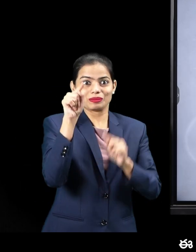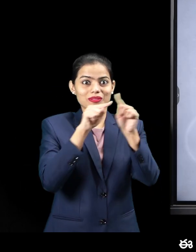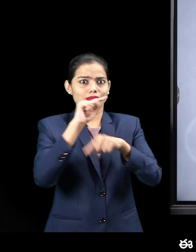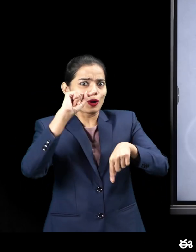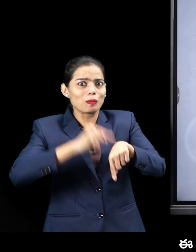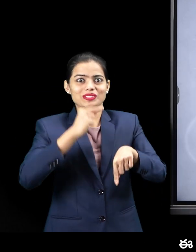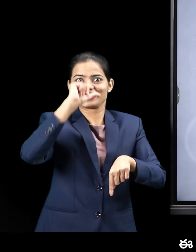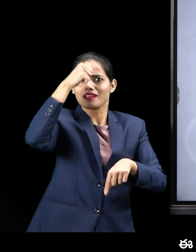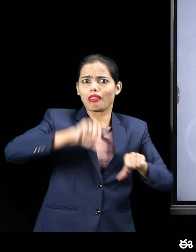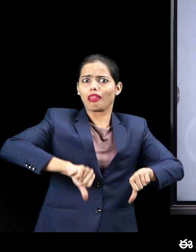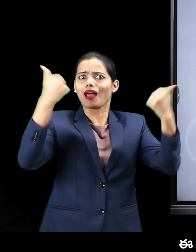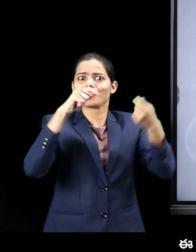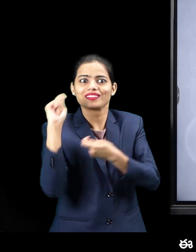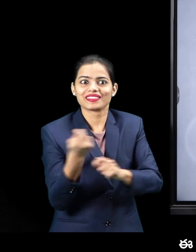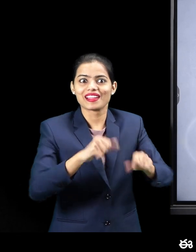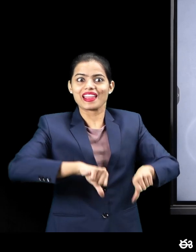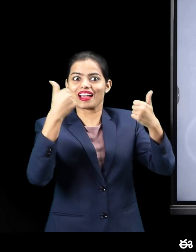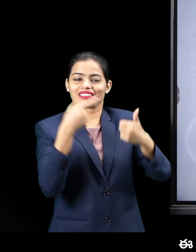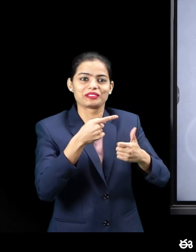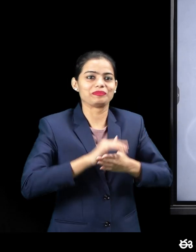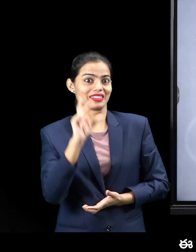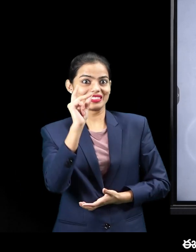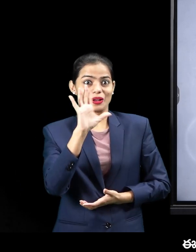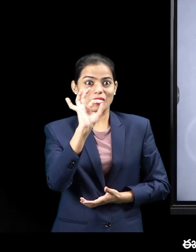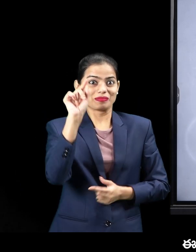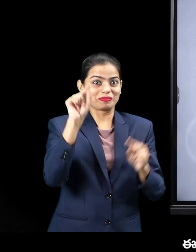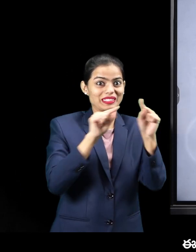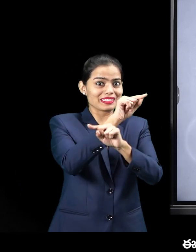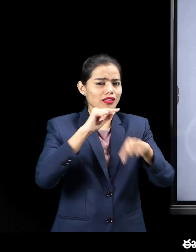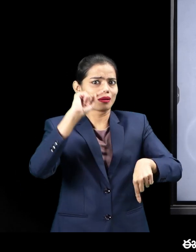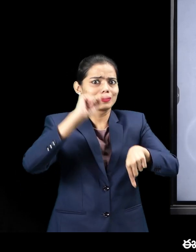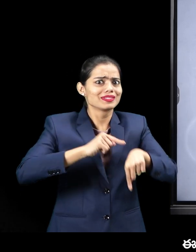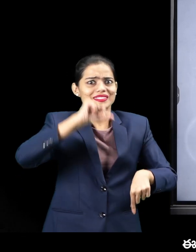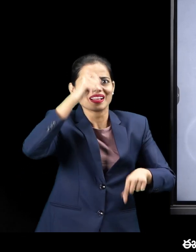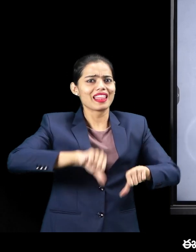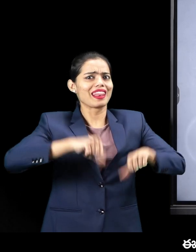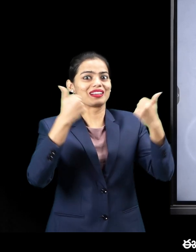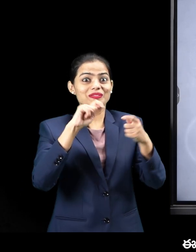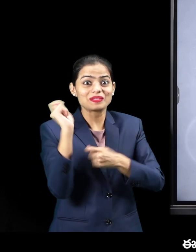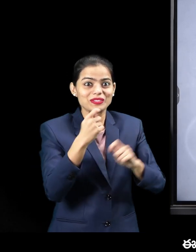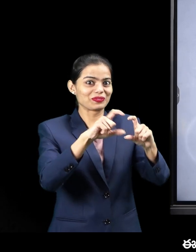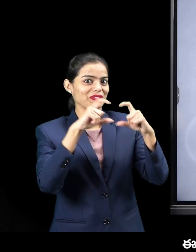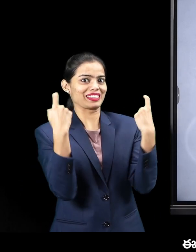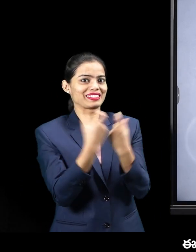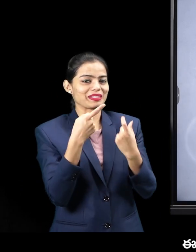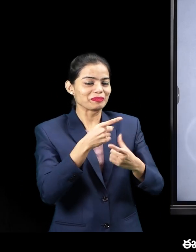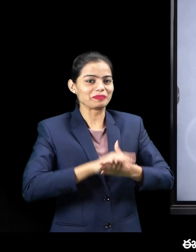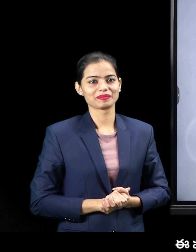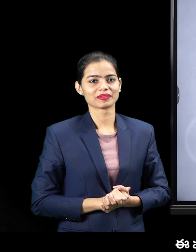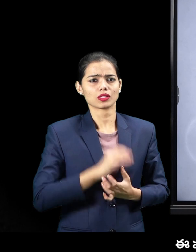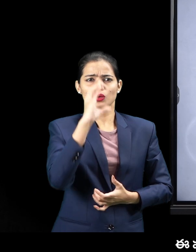ఈ మ్యాచ్లో భారత్కు 100% గెలిచే అవకాశం ఉంది. ఈ మ్యాచ్లో భారత్కు 50% గెలిచే అవకాశం